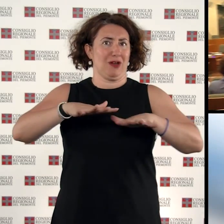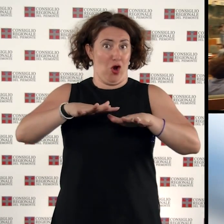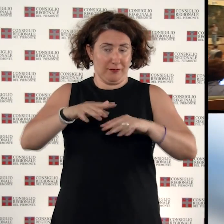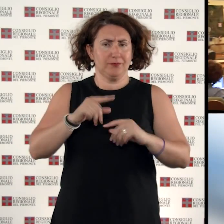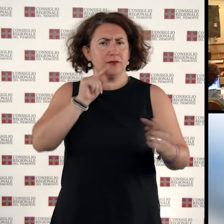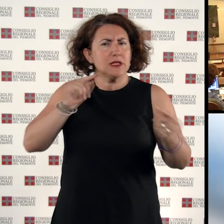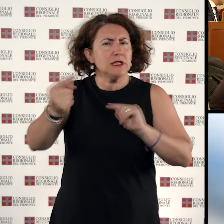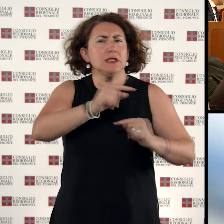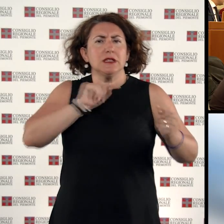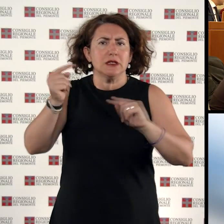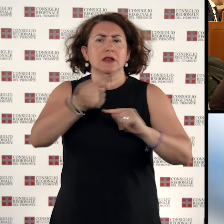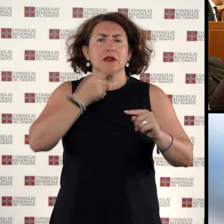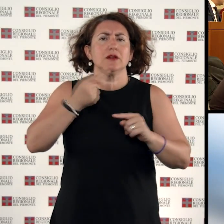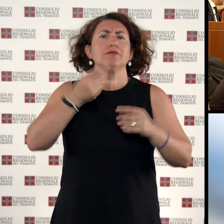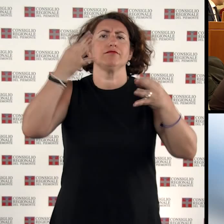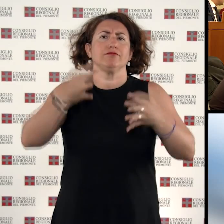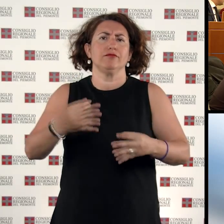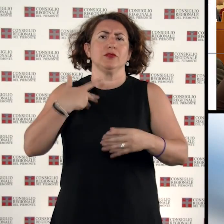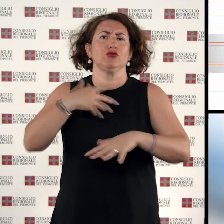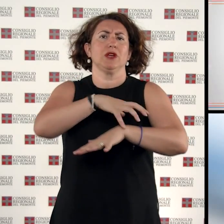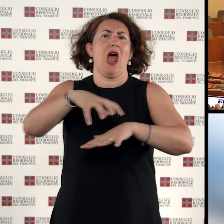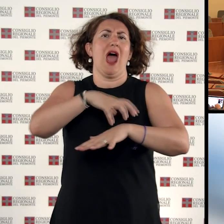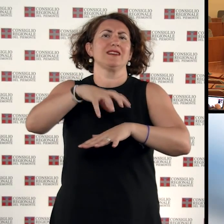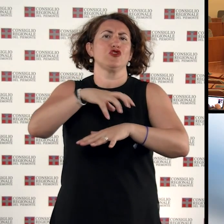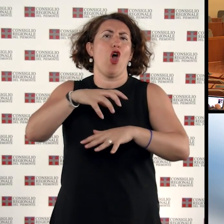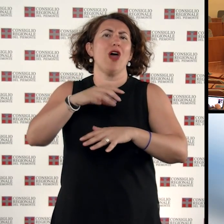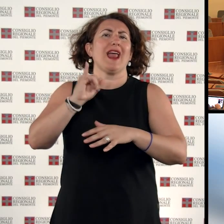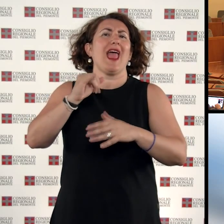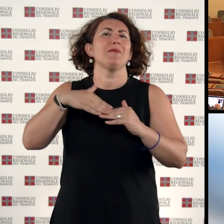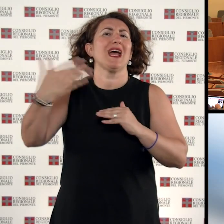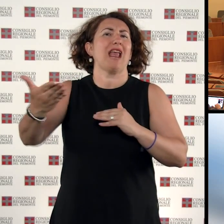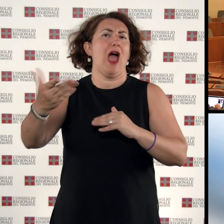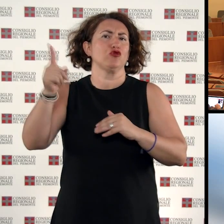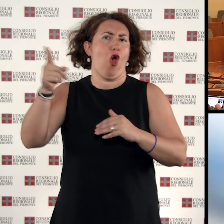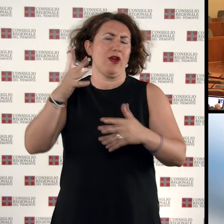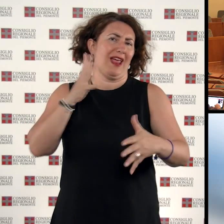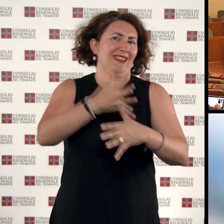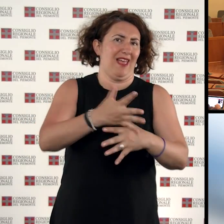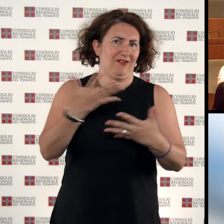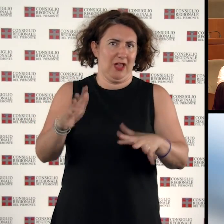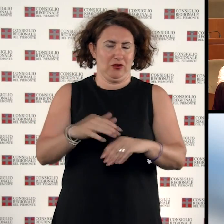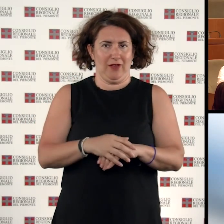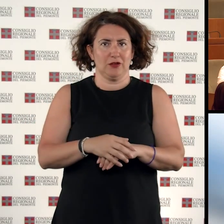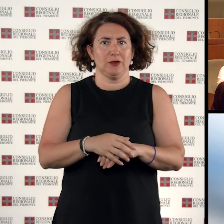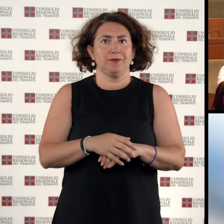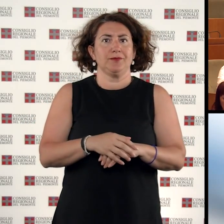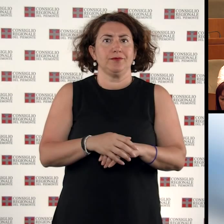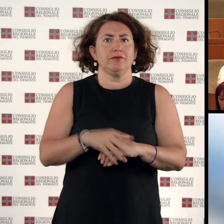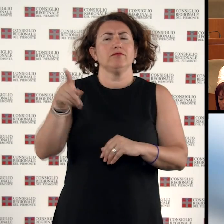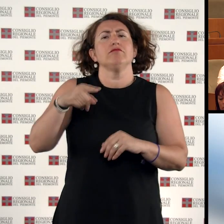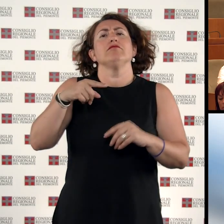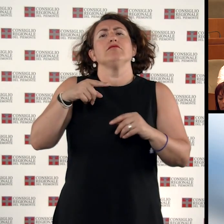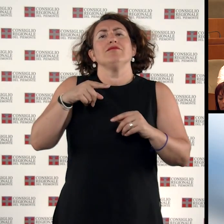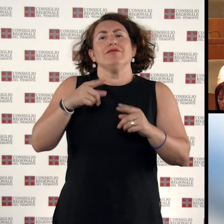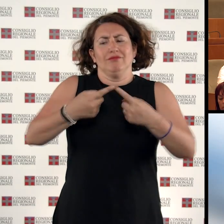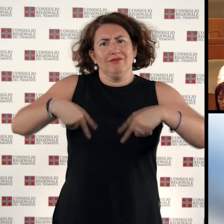lavori l'intervento dell'assessora all'immigrazione. La seconda commissione opere pubbliche si è riunita in sede legislativa per esaminare